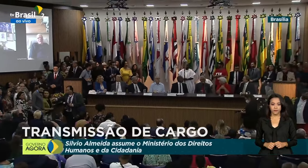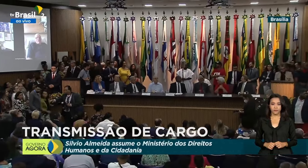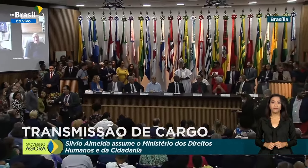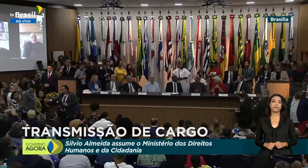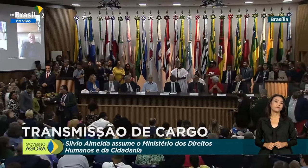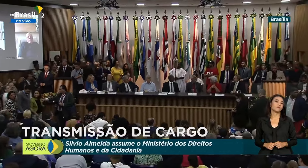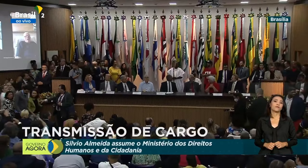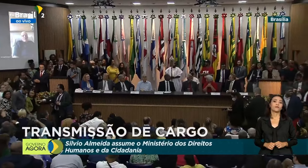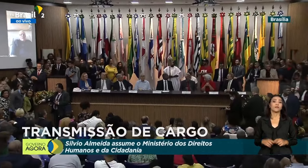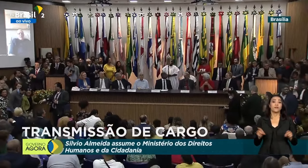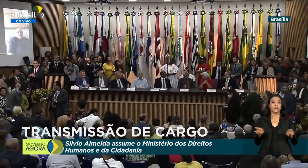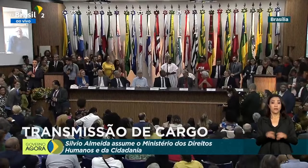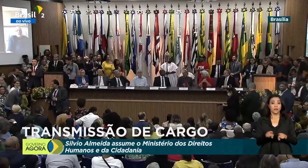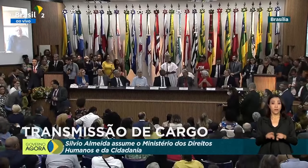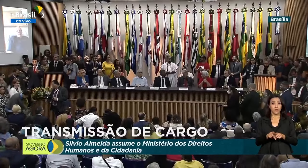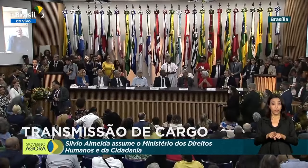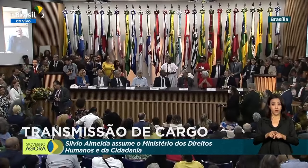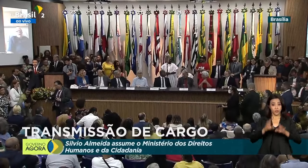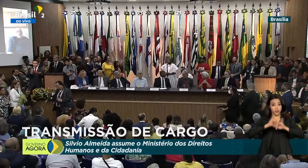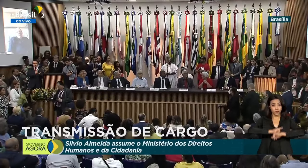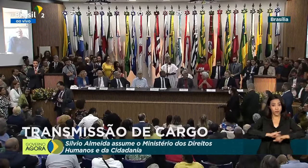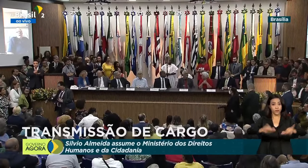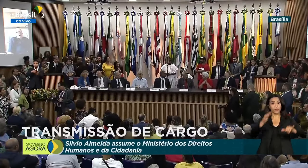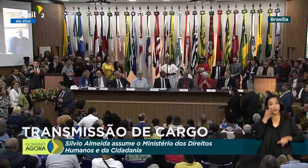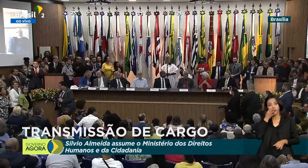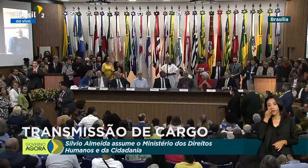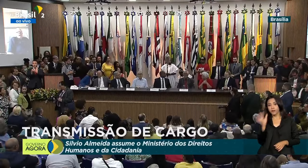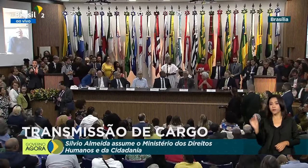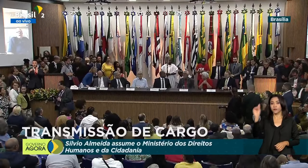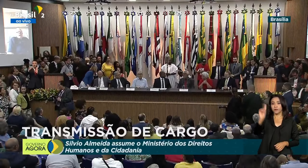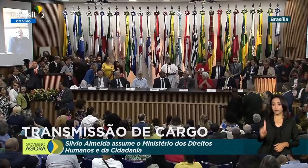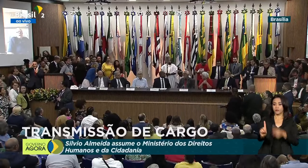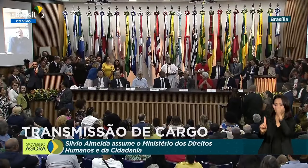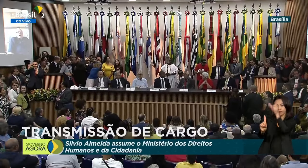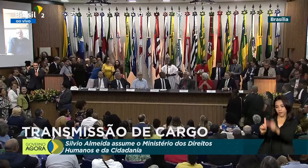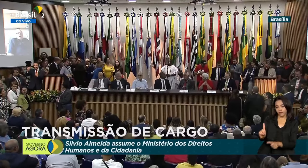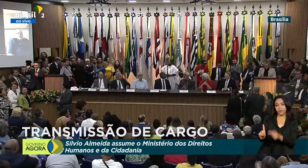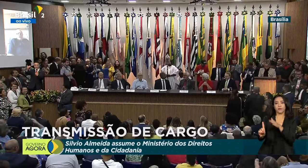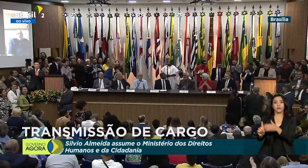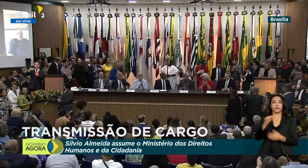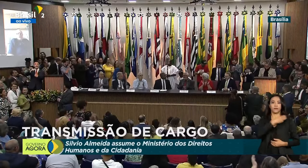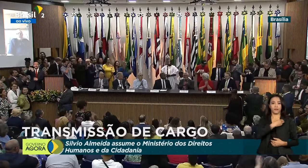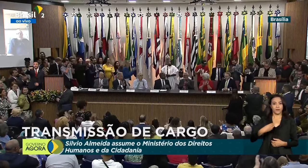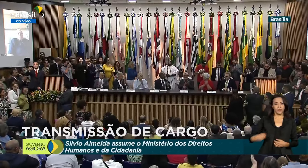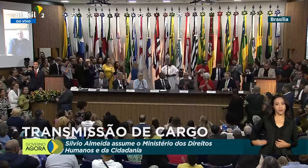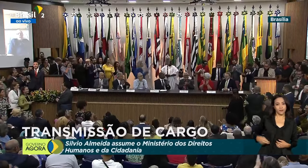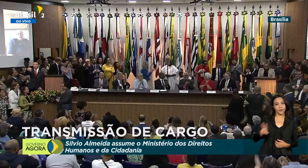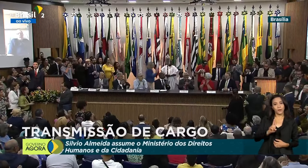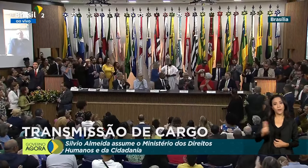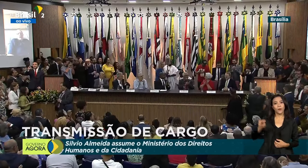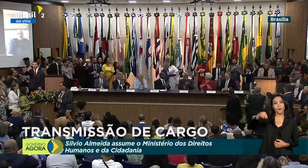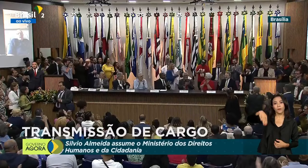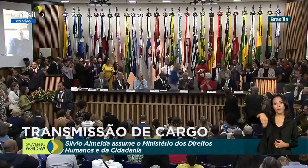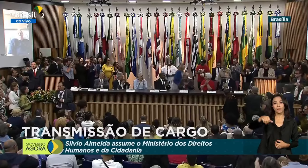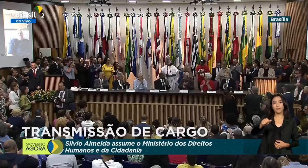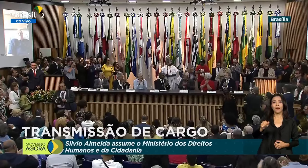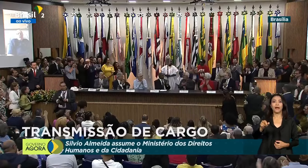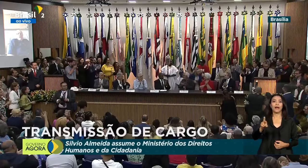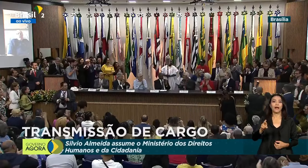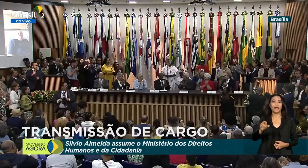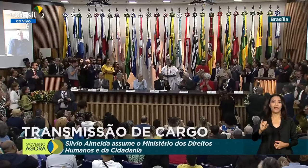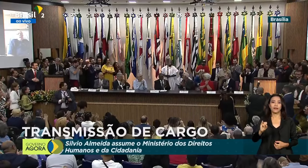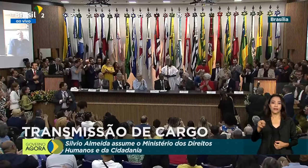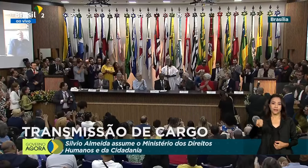registramos ainda a presença da senhora Marina Silva ministra do meio ambiente